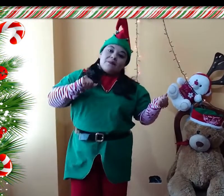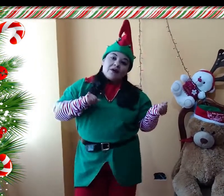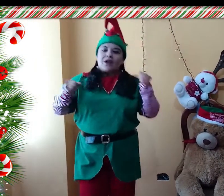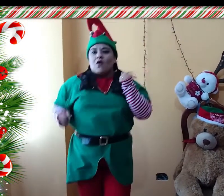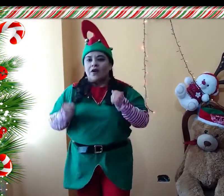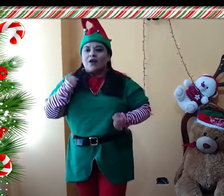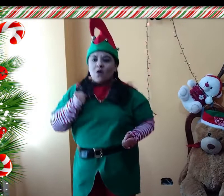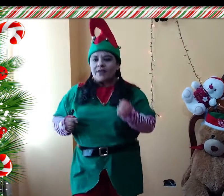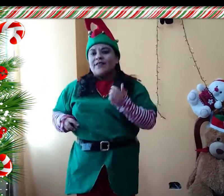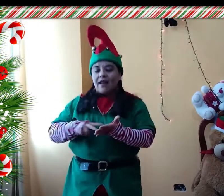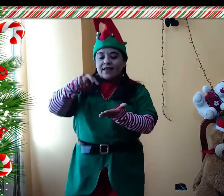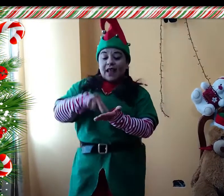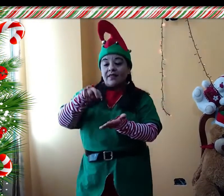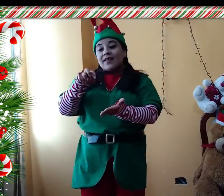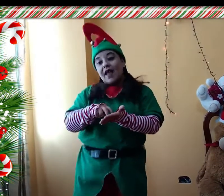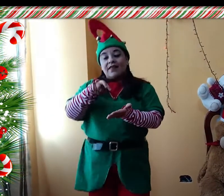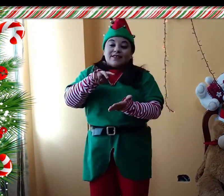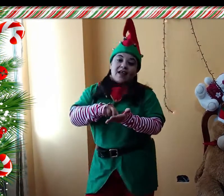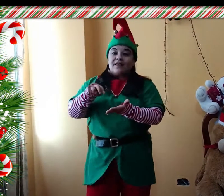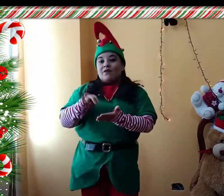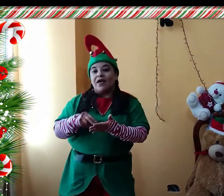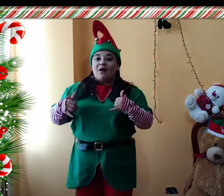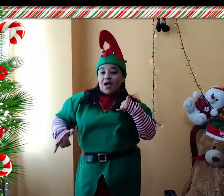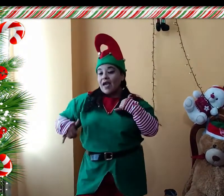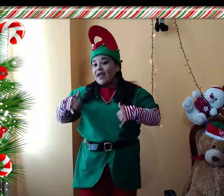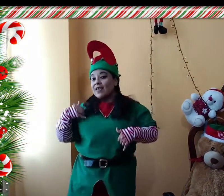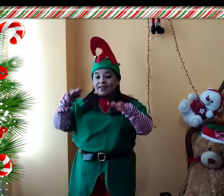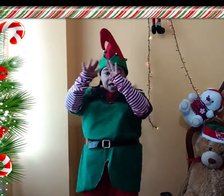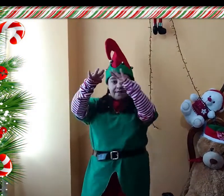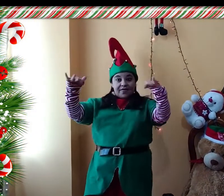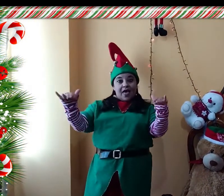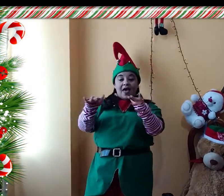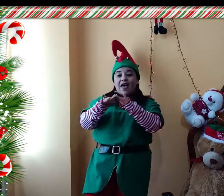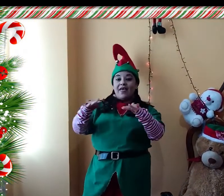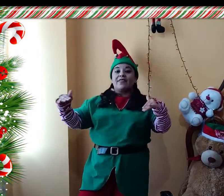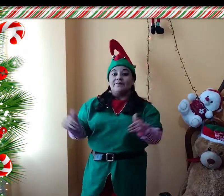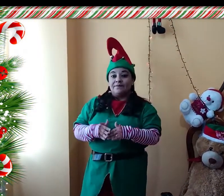Corre, corre, corre, corre, salta, salta, salta, salta, juega, juega, que es Navidad.